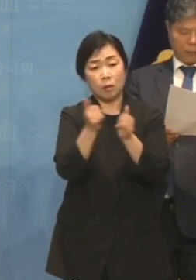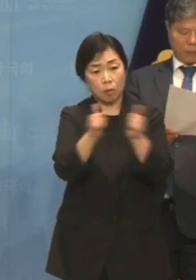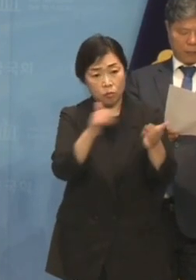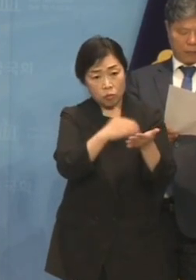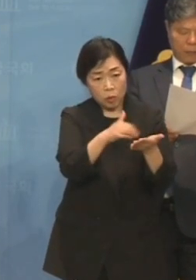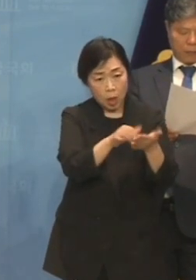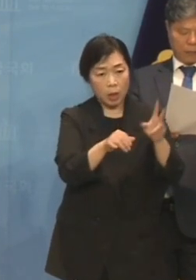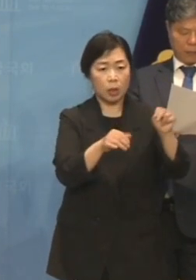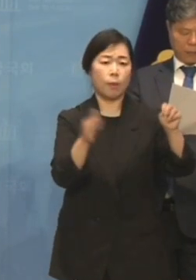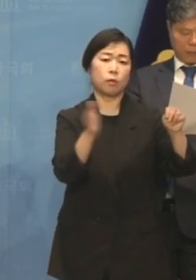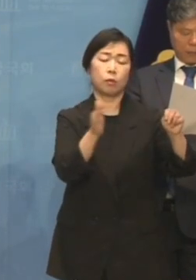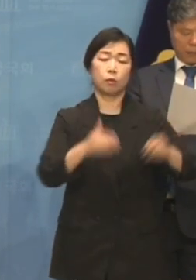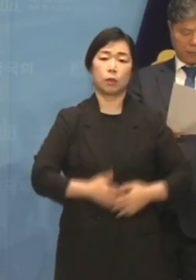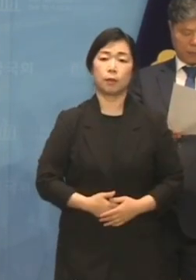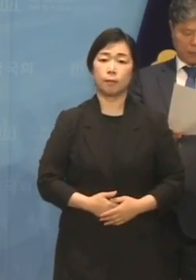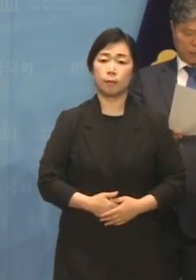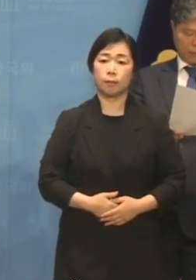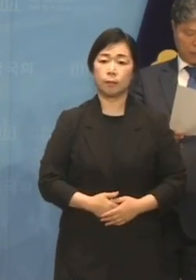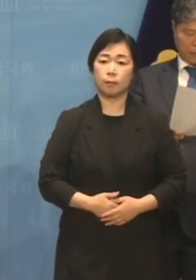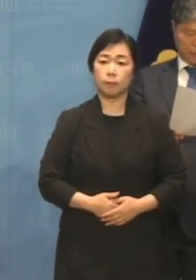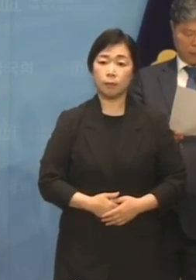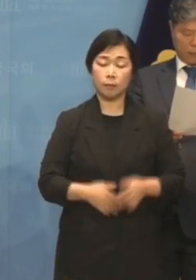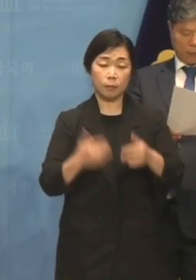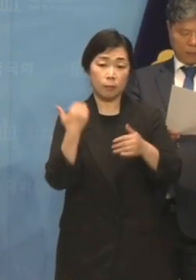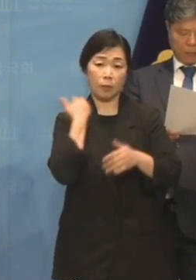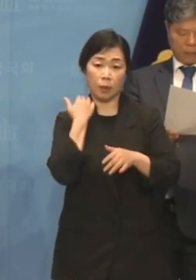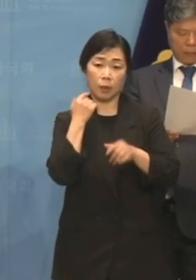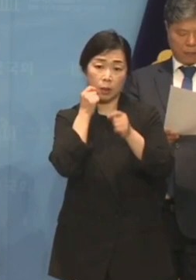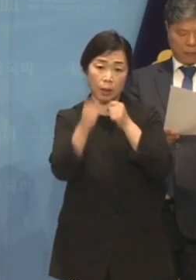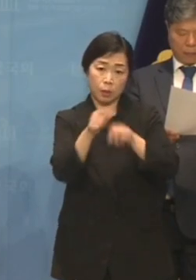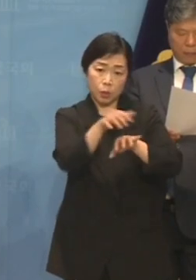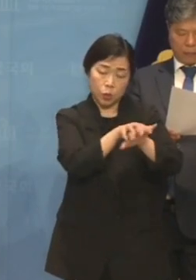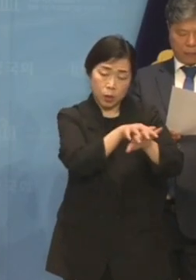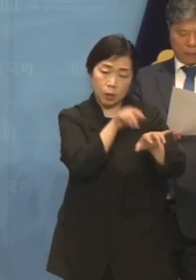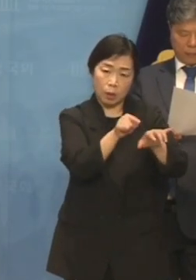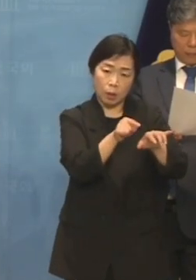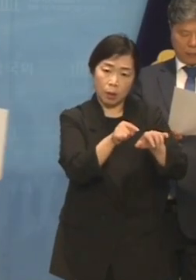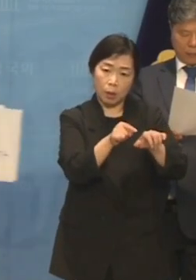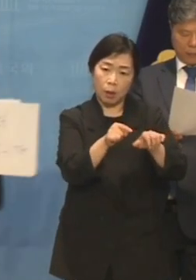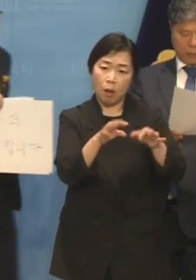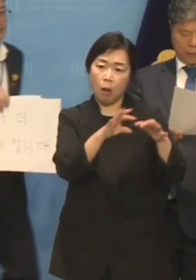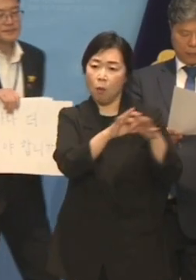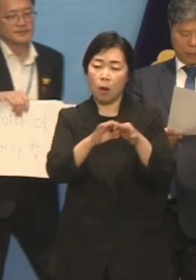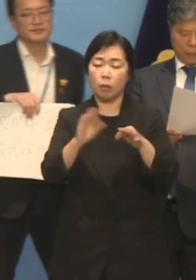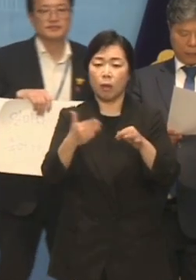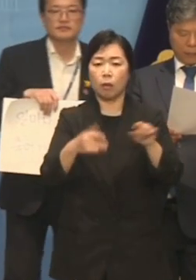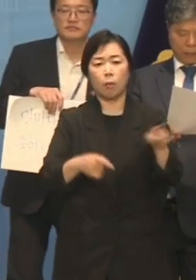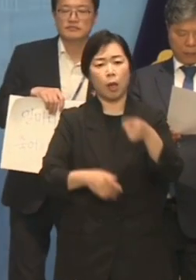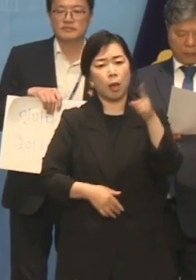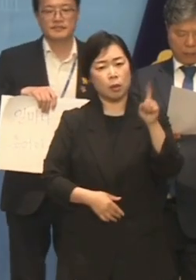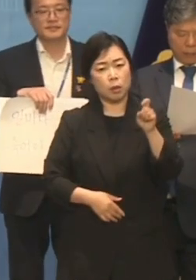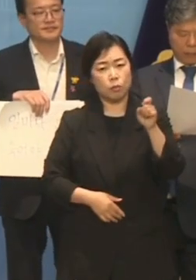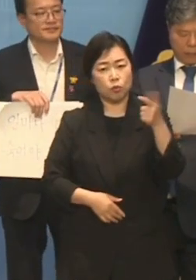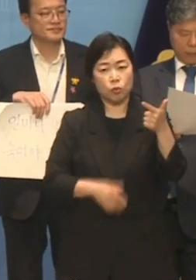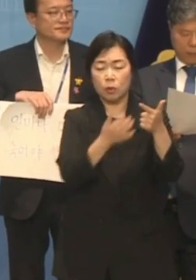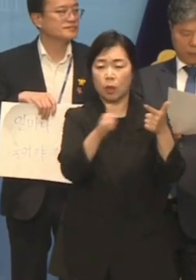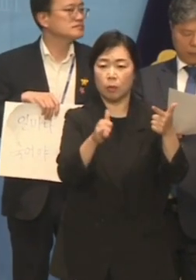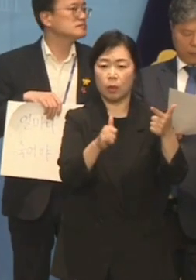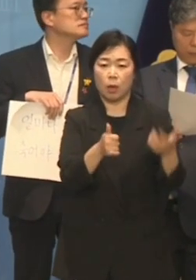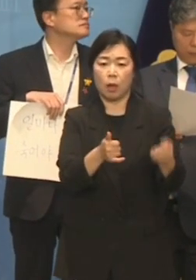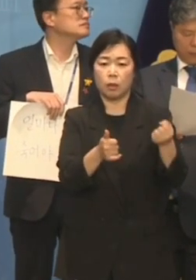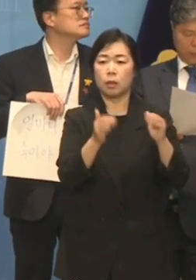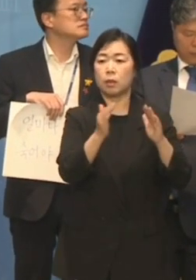추정됩니다. 전세사기 조직과 얽힌 악성임대인 176명이 소유한 주택은